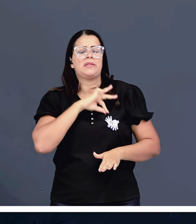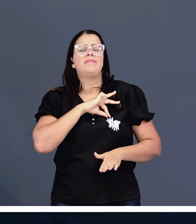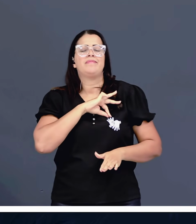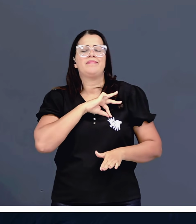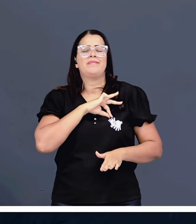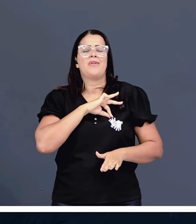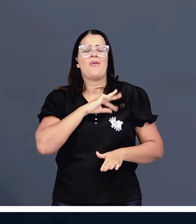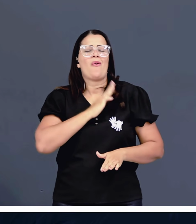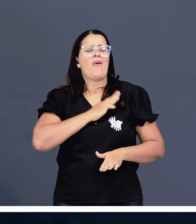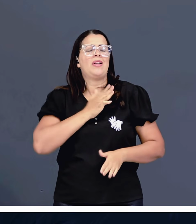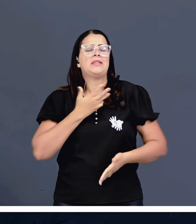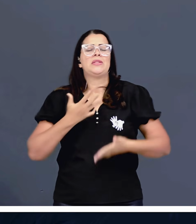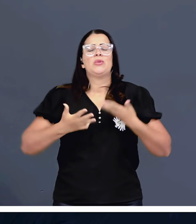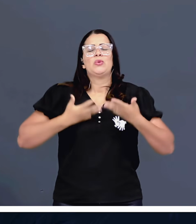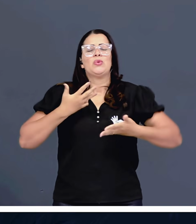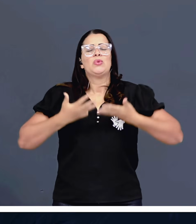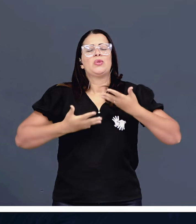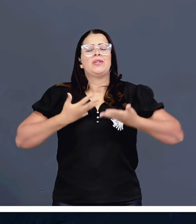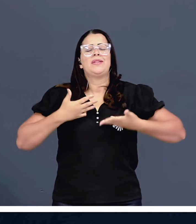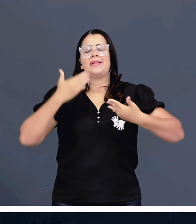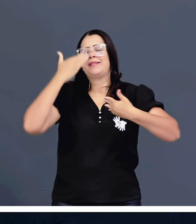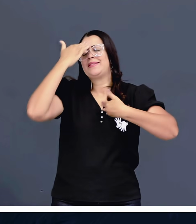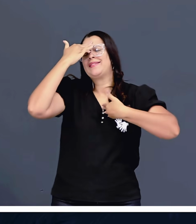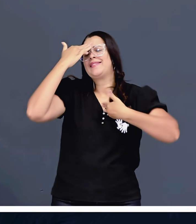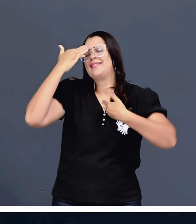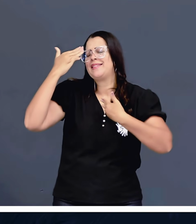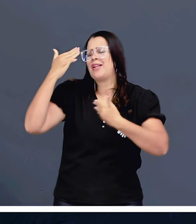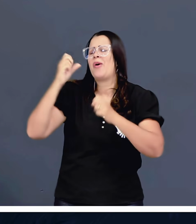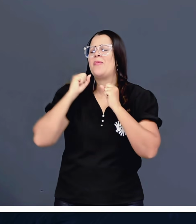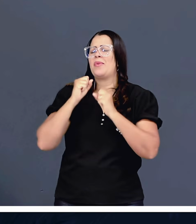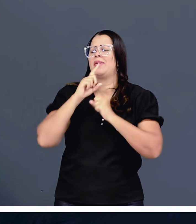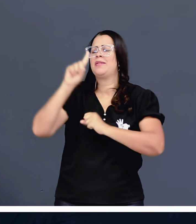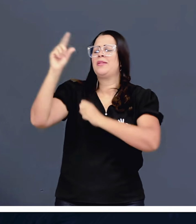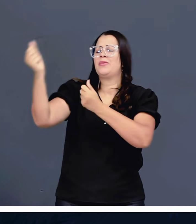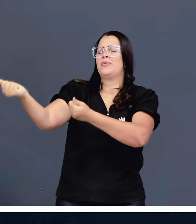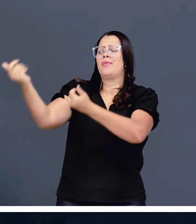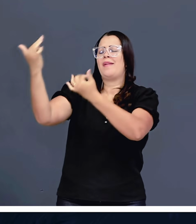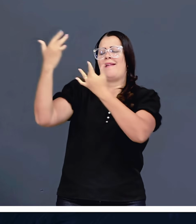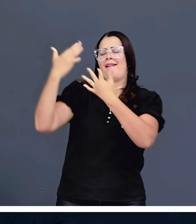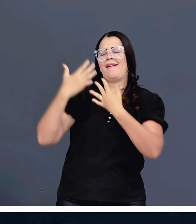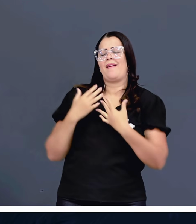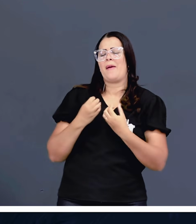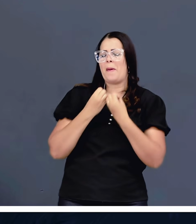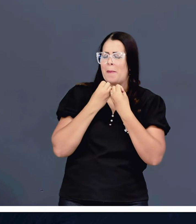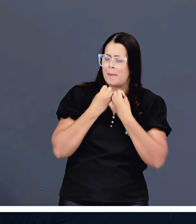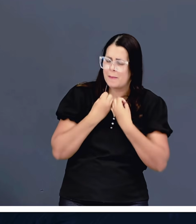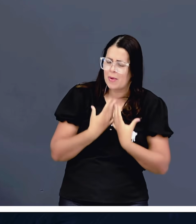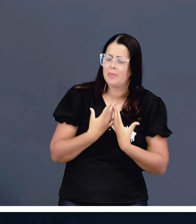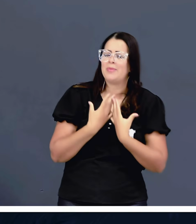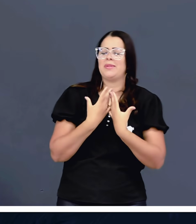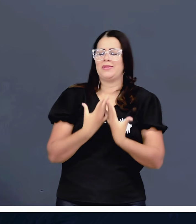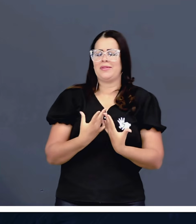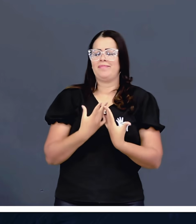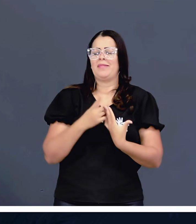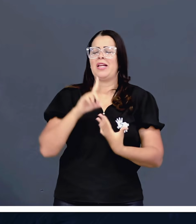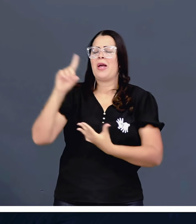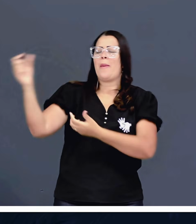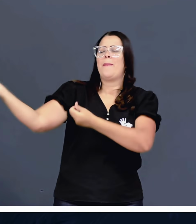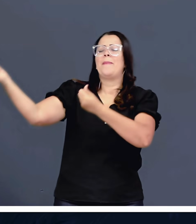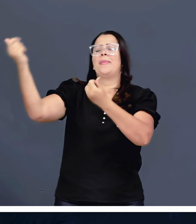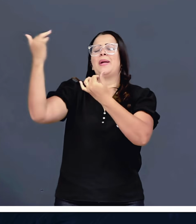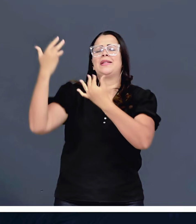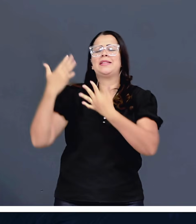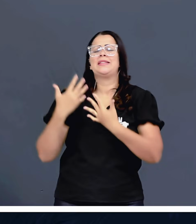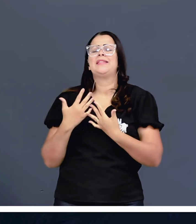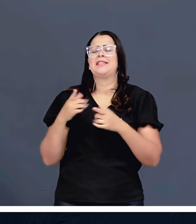coração cheio de alegria e de gratidão, porque o Senhor tem nos abençoado. Como é bom, meu Deus, ser abençoado pelas suas mãos. Como é